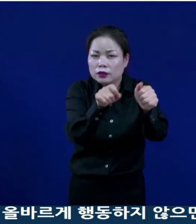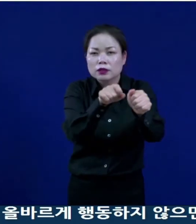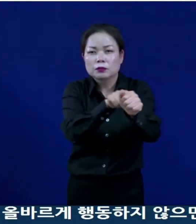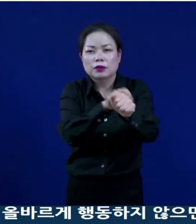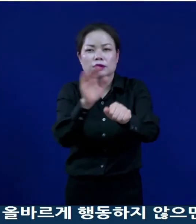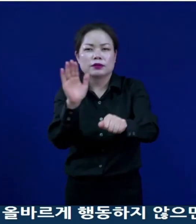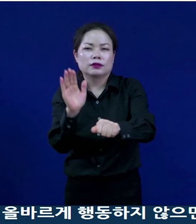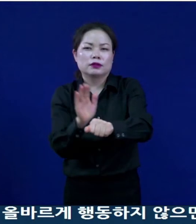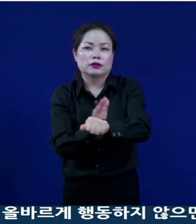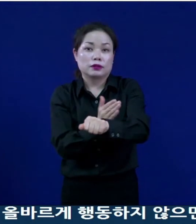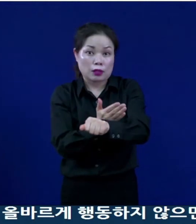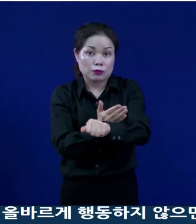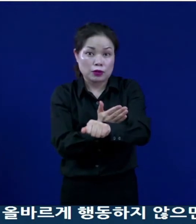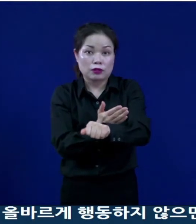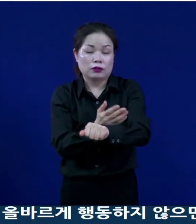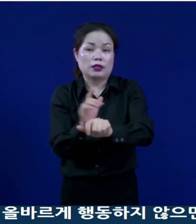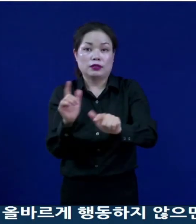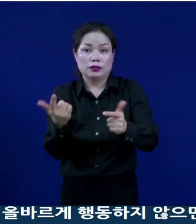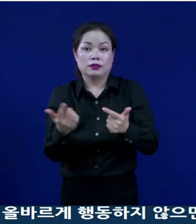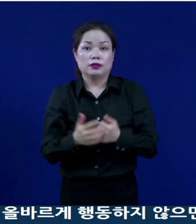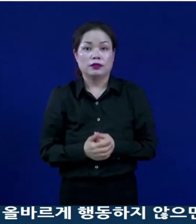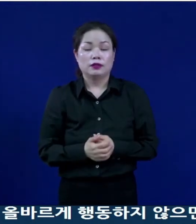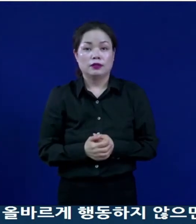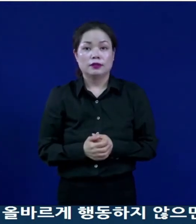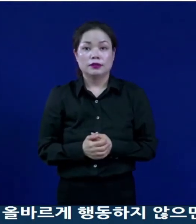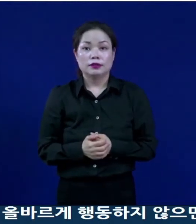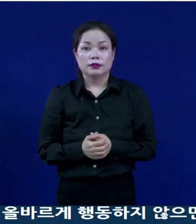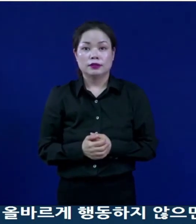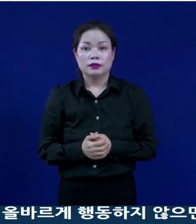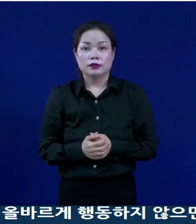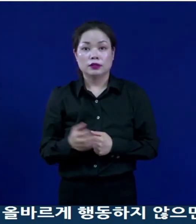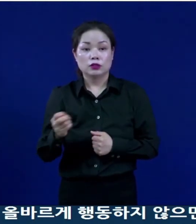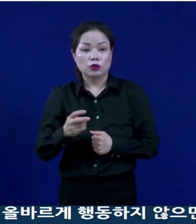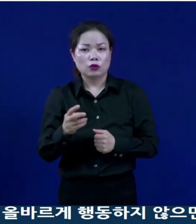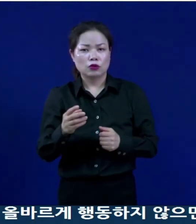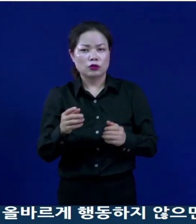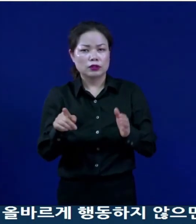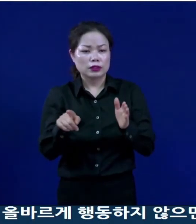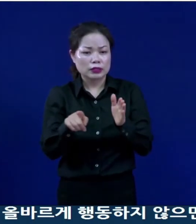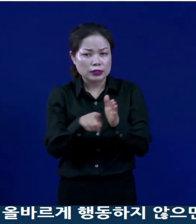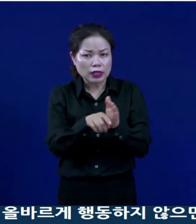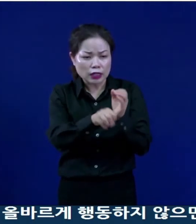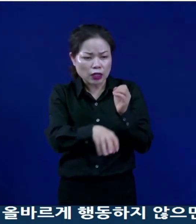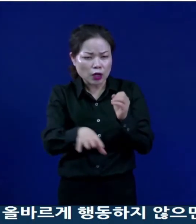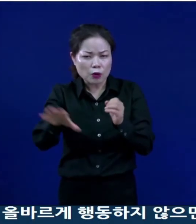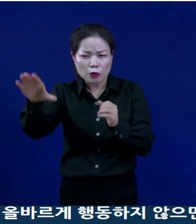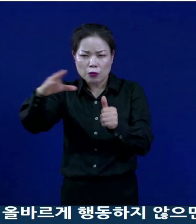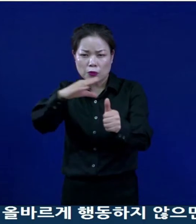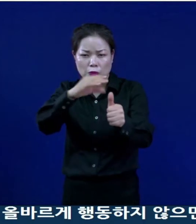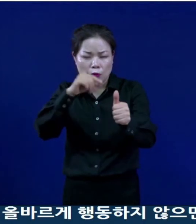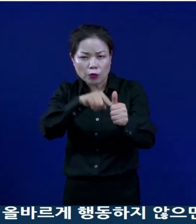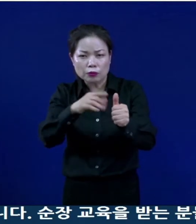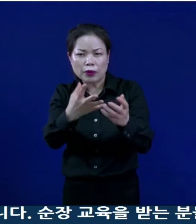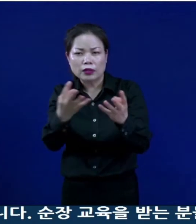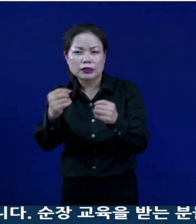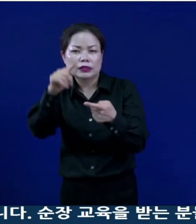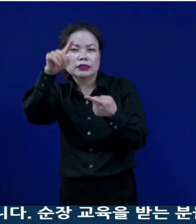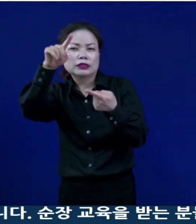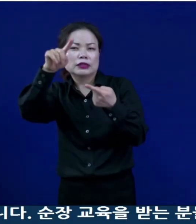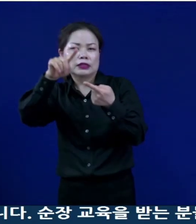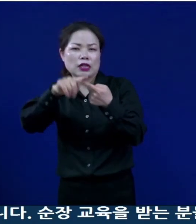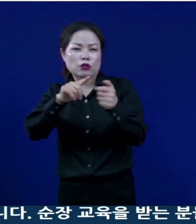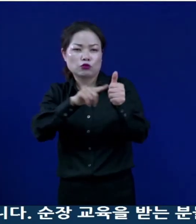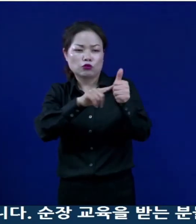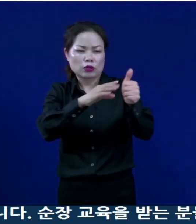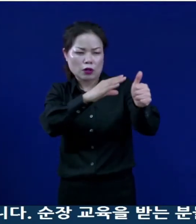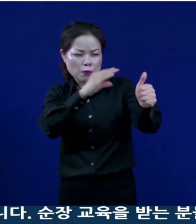특별히 잘못되었다고 할 수 없습니다. 그리고 그 신앙의 본을 많은 경우에 그대로 따르는